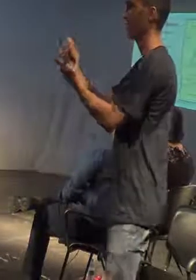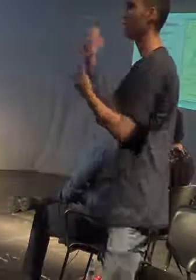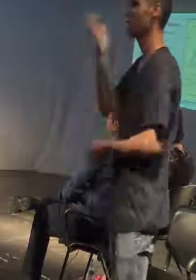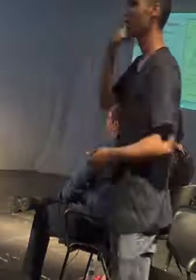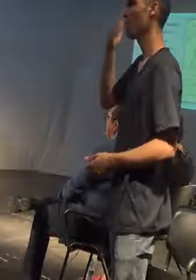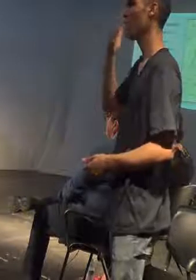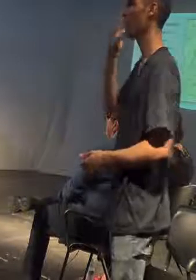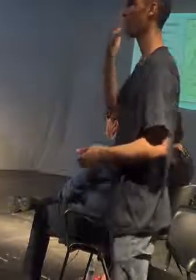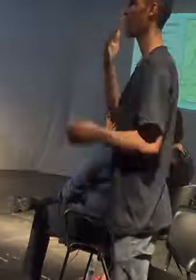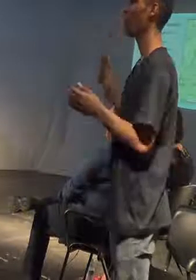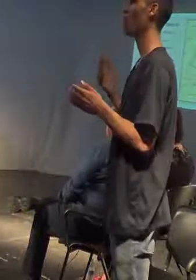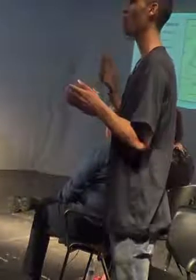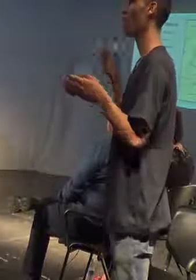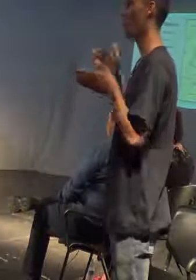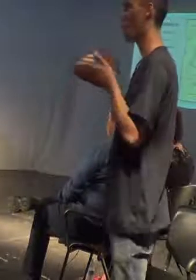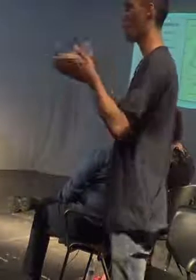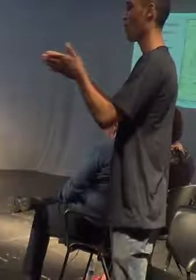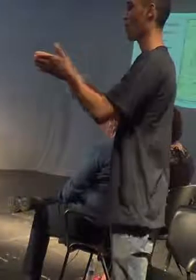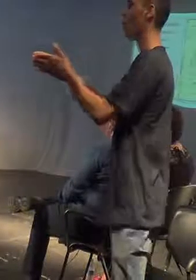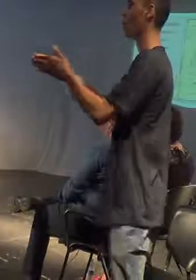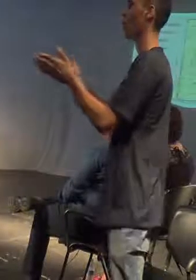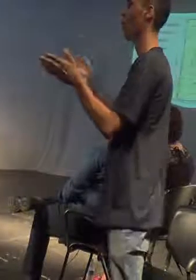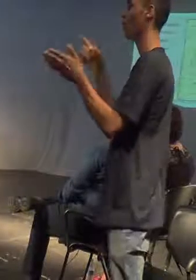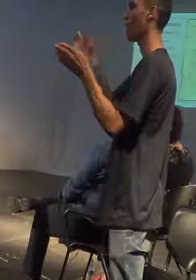nem Puiri, que é uma carolina hoje. Né?